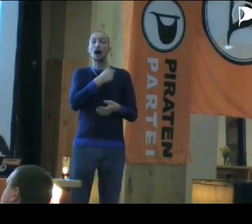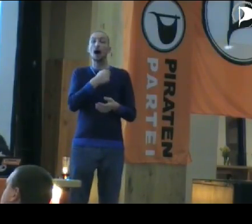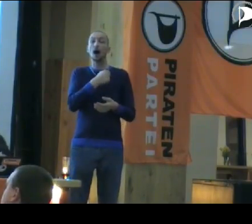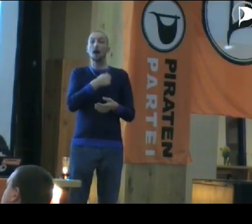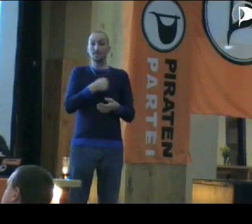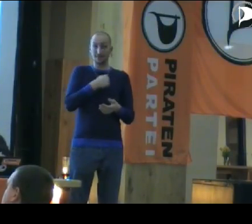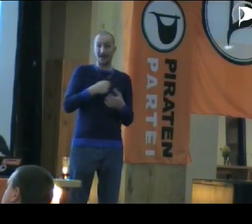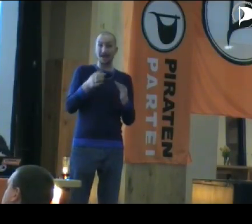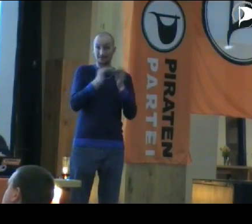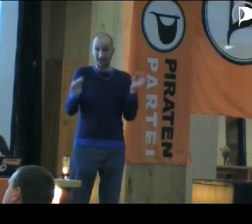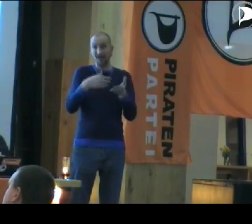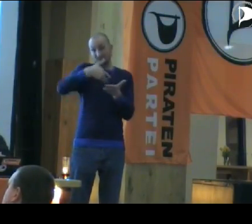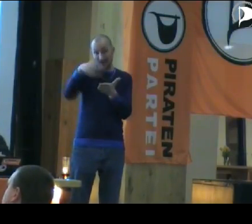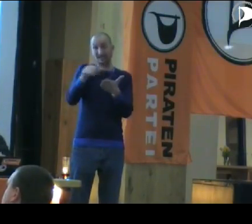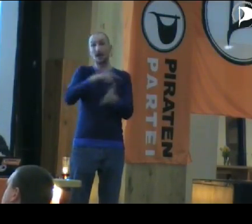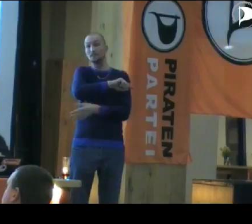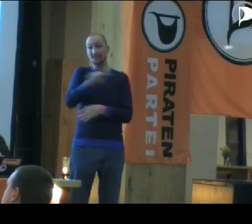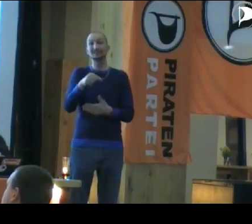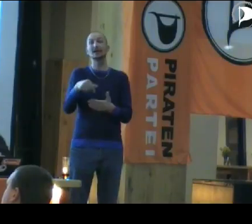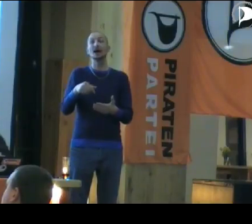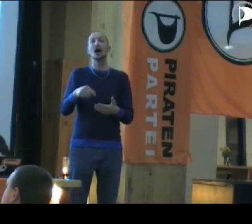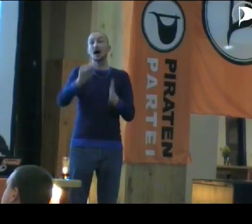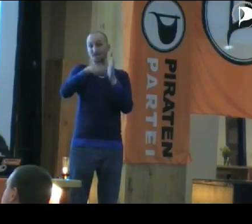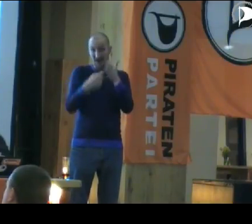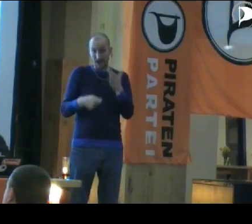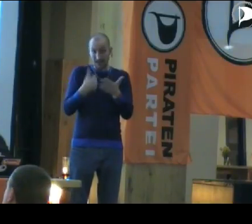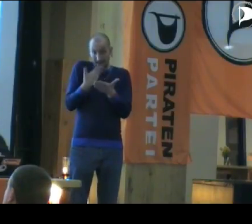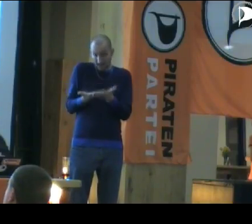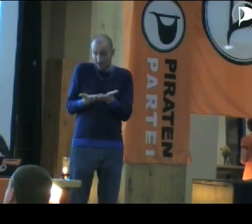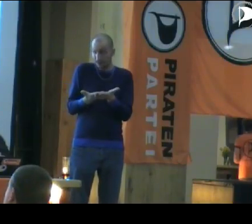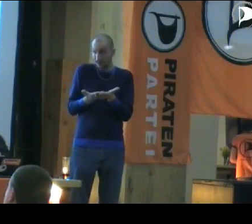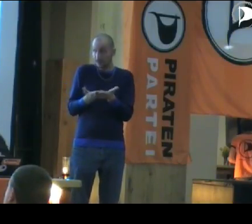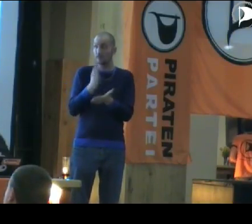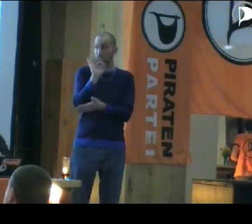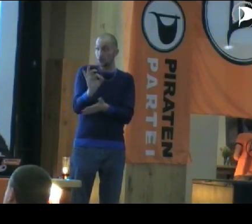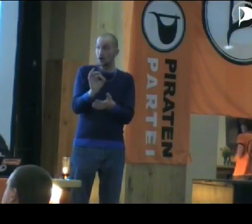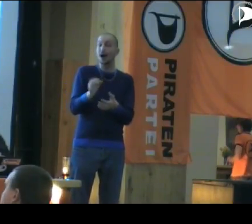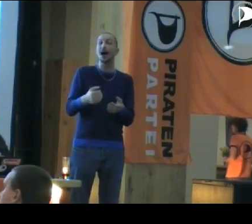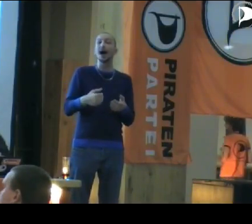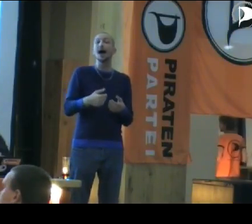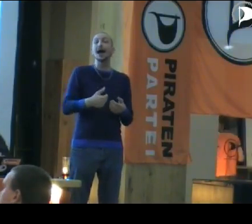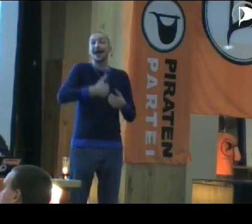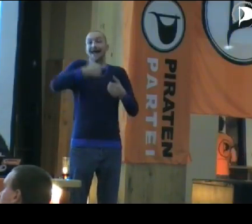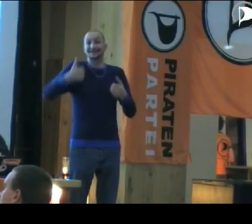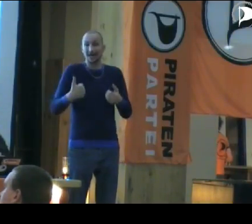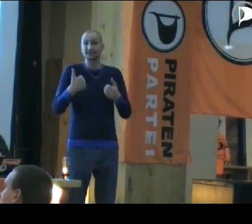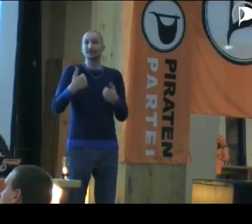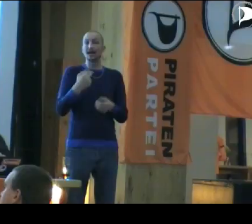so lange fortsetzen bis ihre wahlergebnis für die ersatzrichter haben